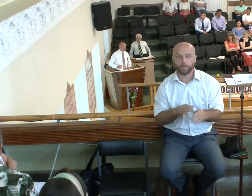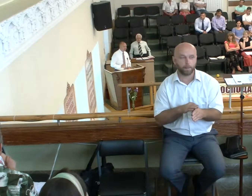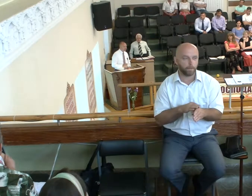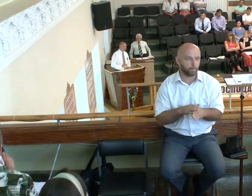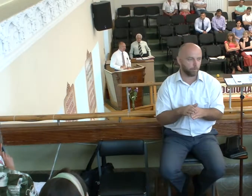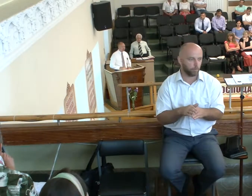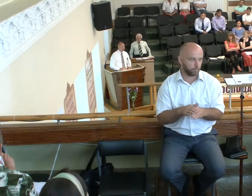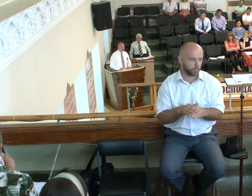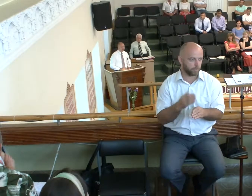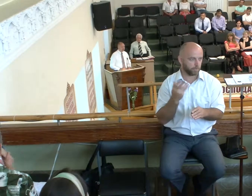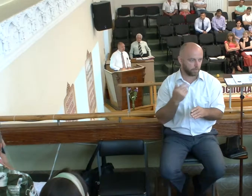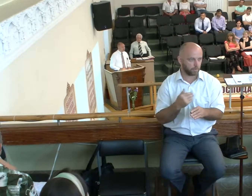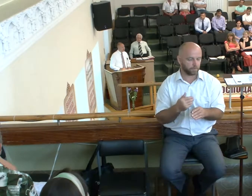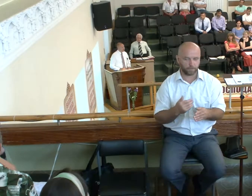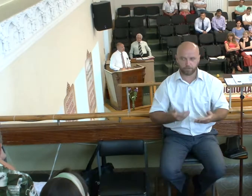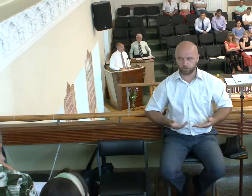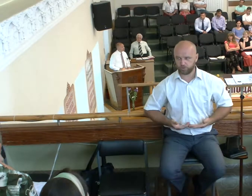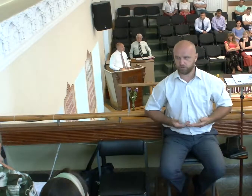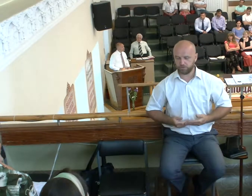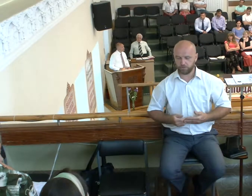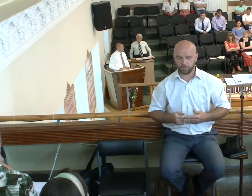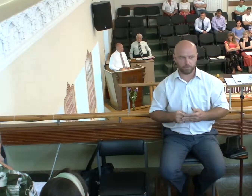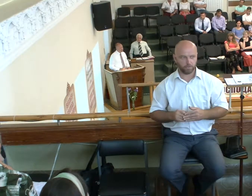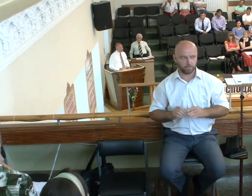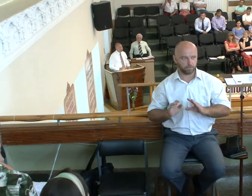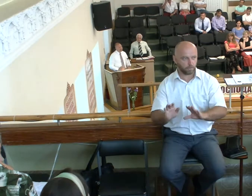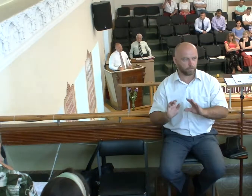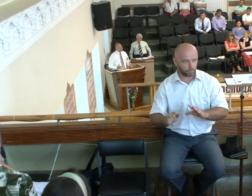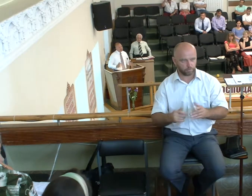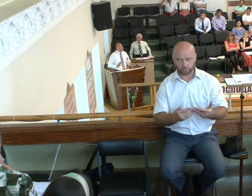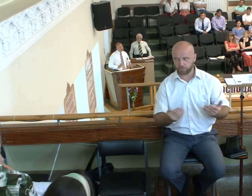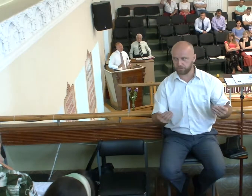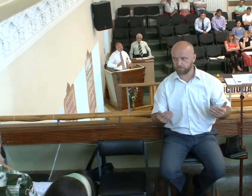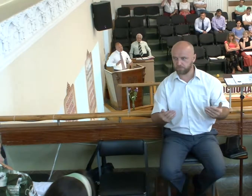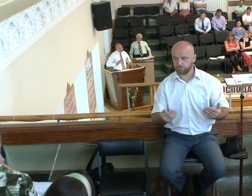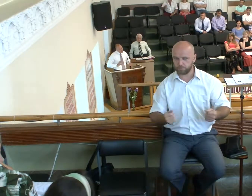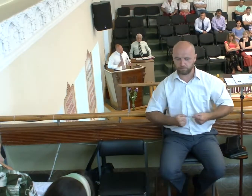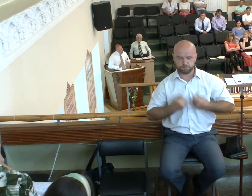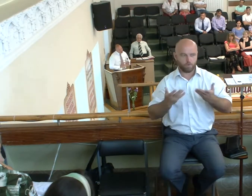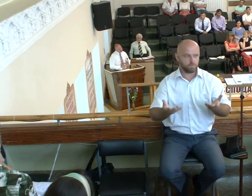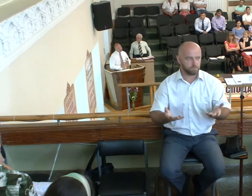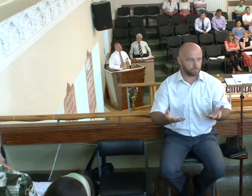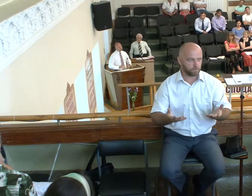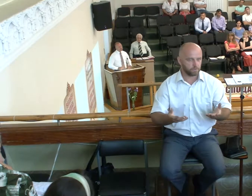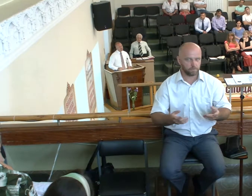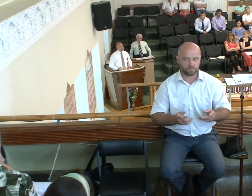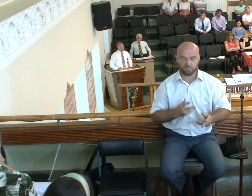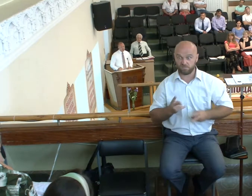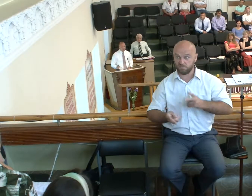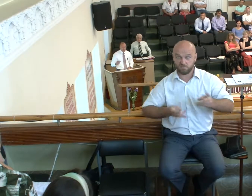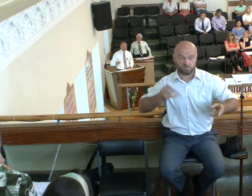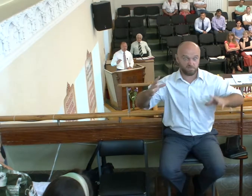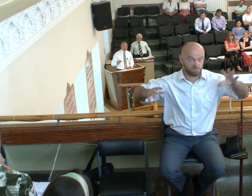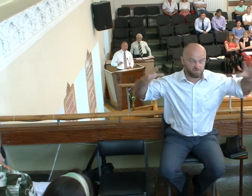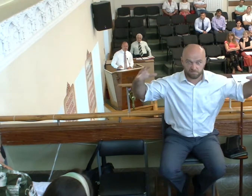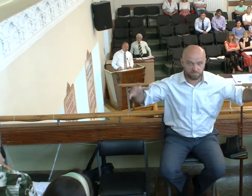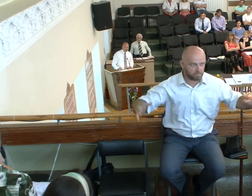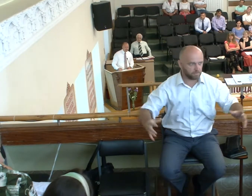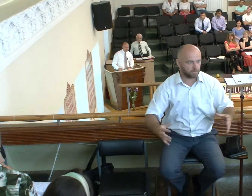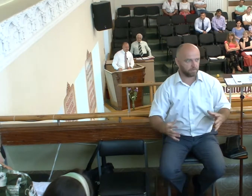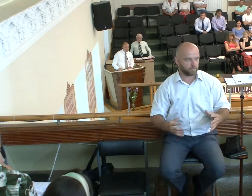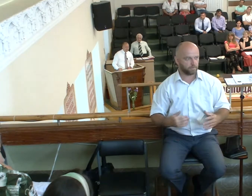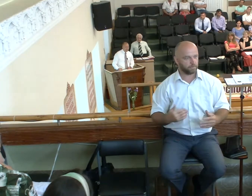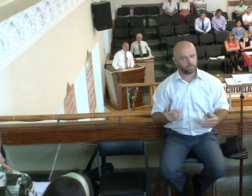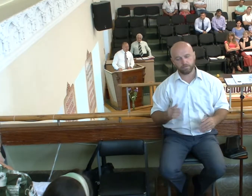Когда жизнь толкнет нас, из нас выльется то, чем мы наполнены. Когда жизнь в сложные обстоятельства нас